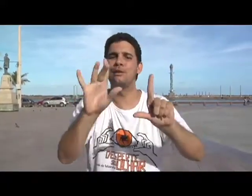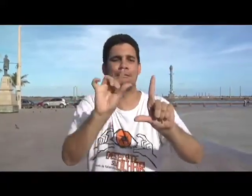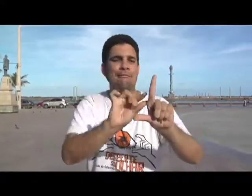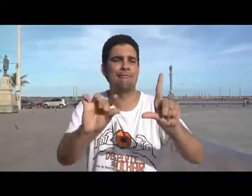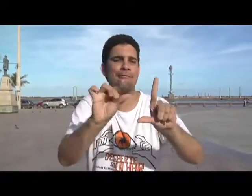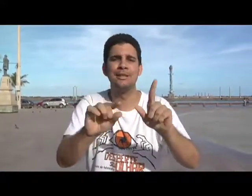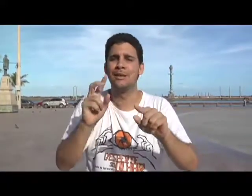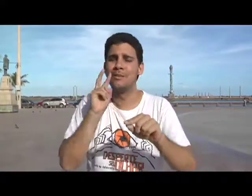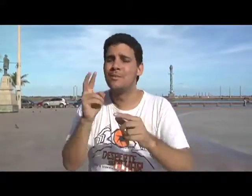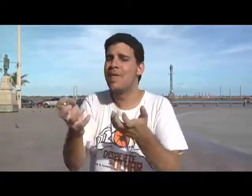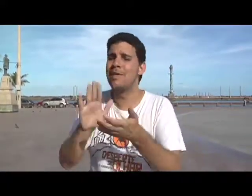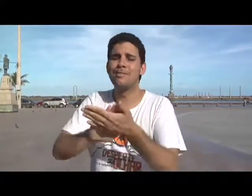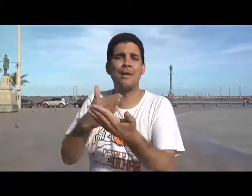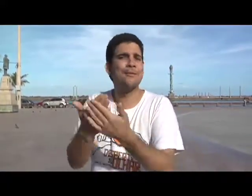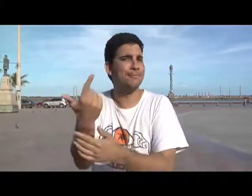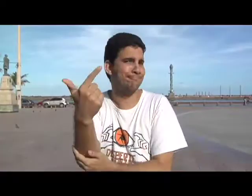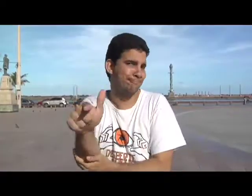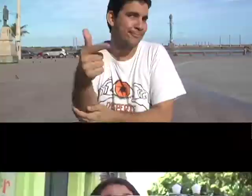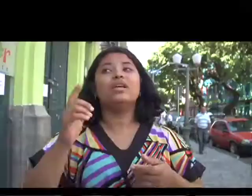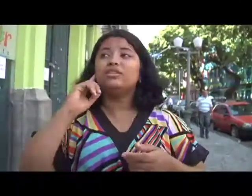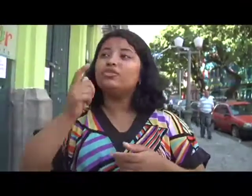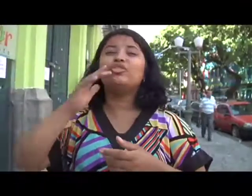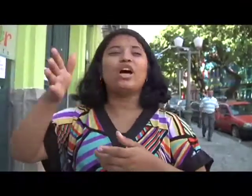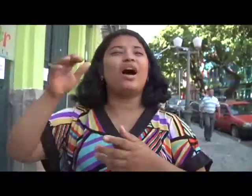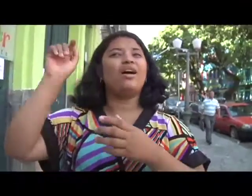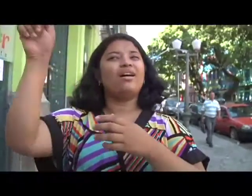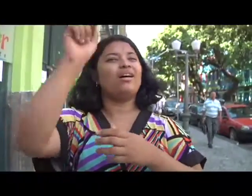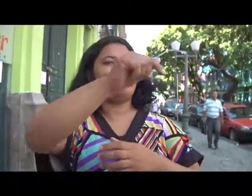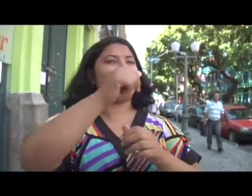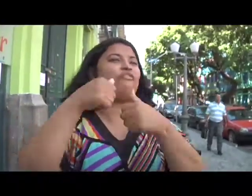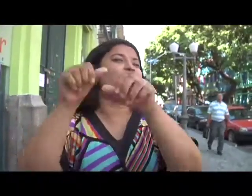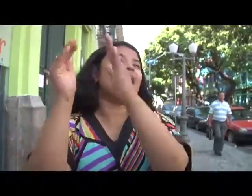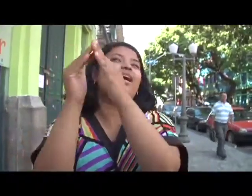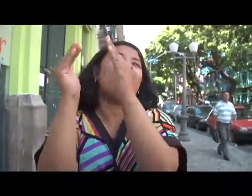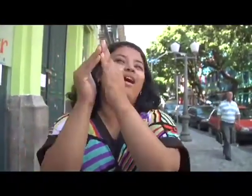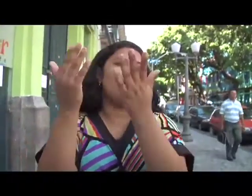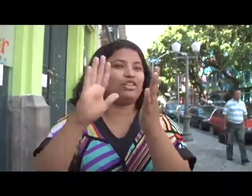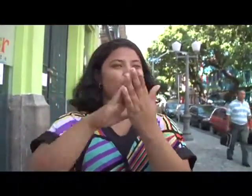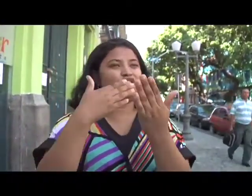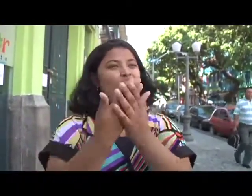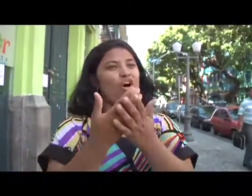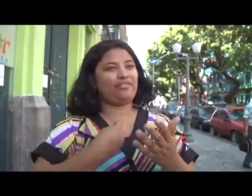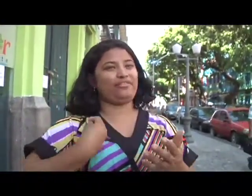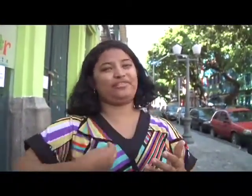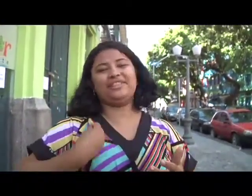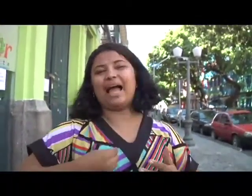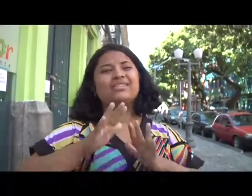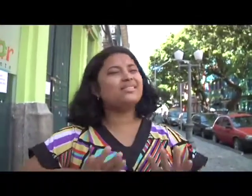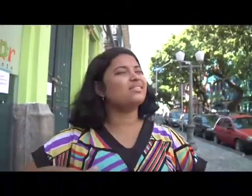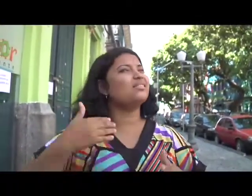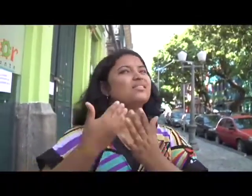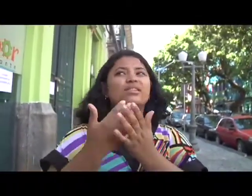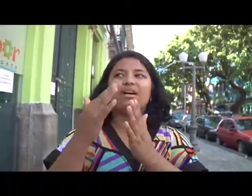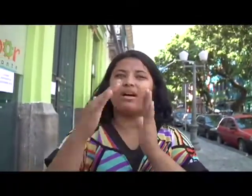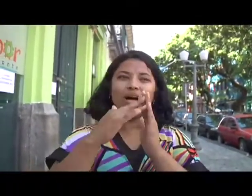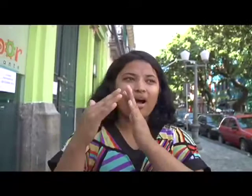legenda, muito menos intérprete para os surdos. Existem muitos surdos que vivem no isolamento, de casa para escola, vivem